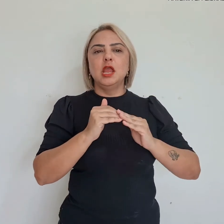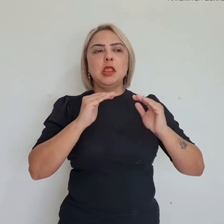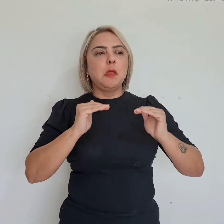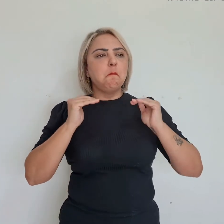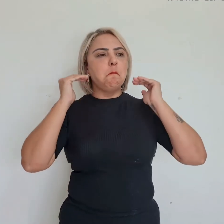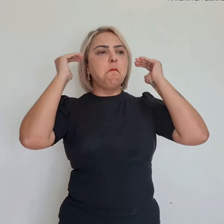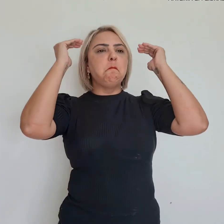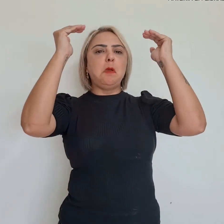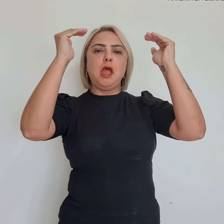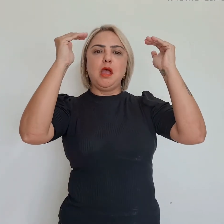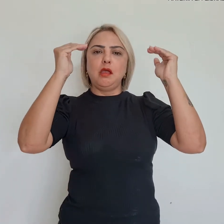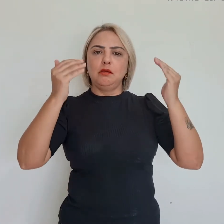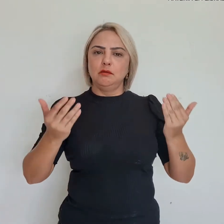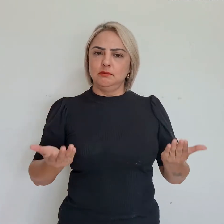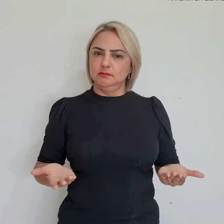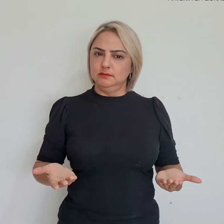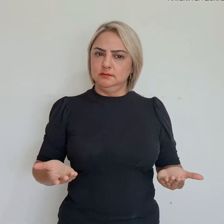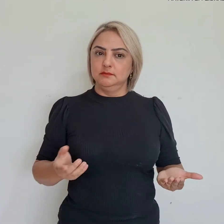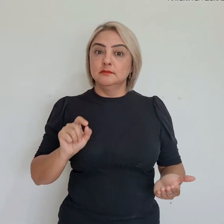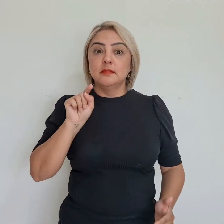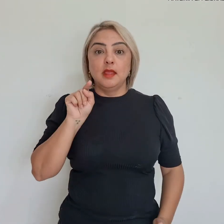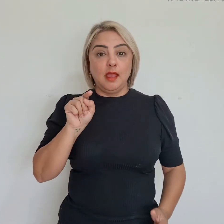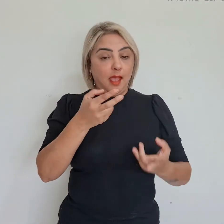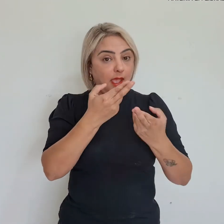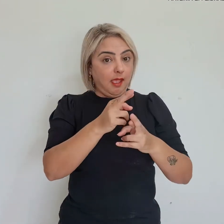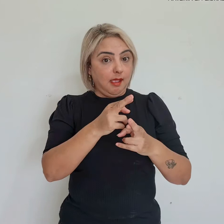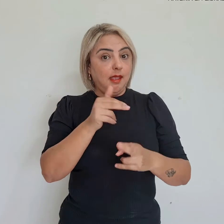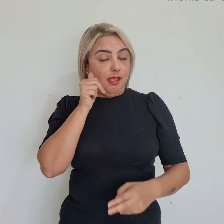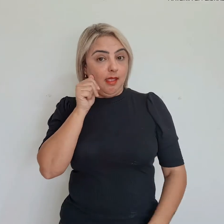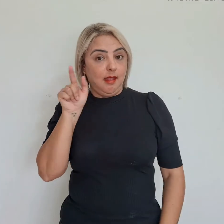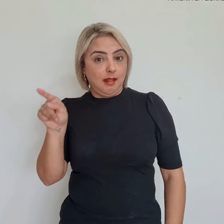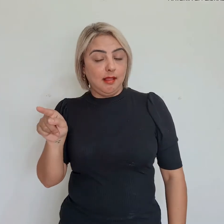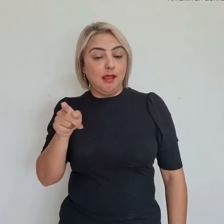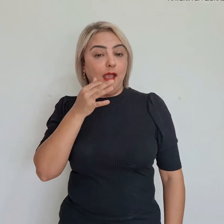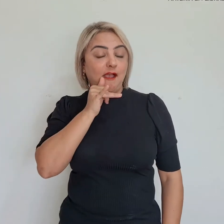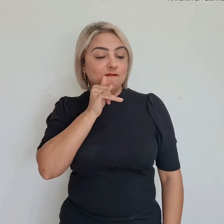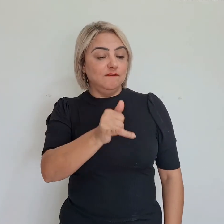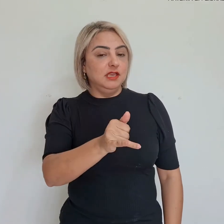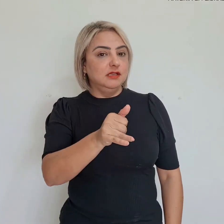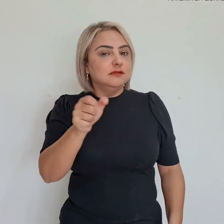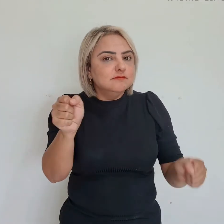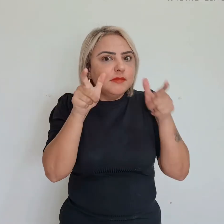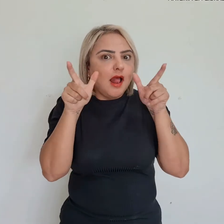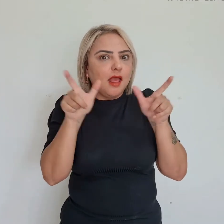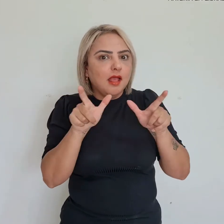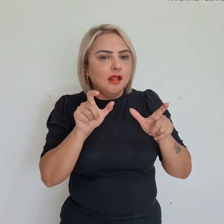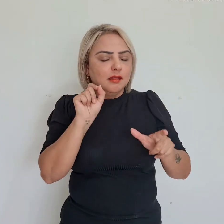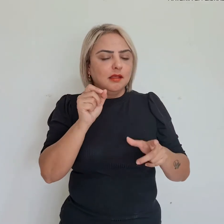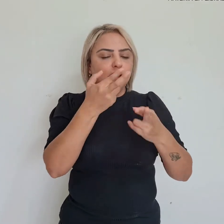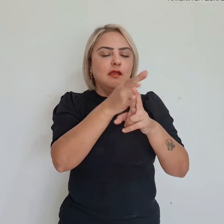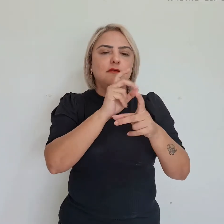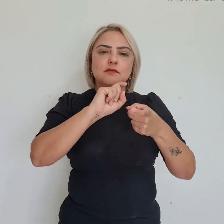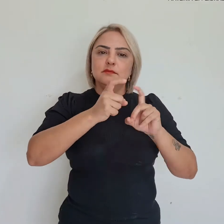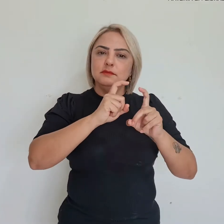elevados. Ela alerta para o fato de que a reforma administrativa tem